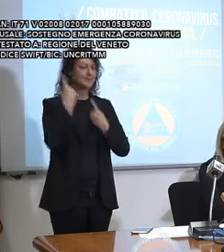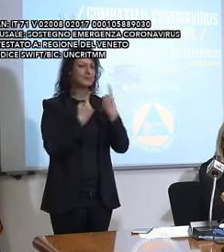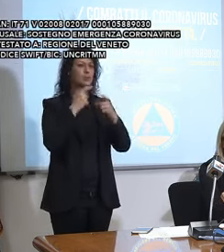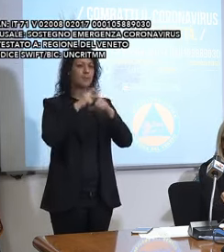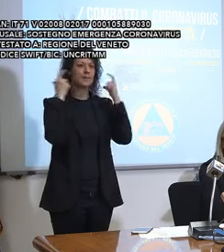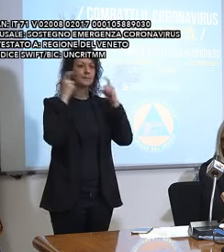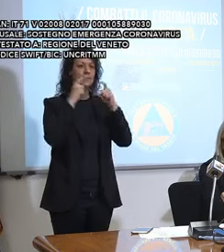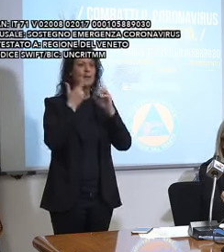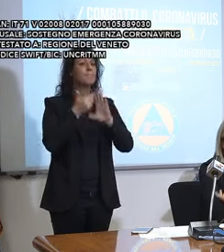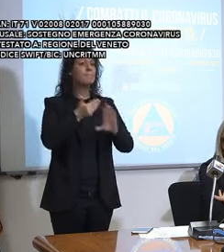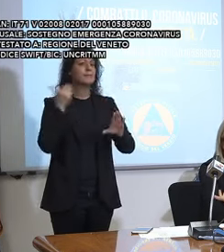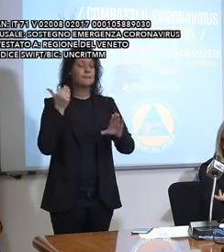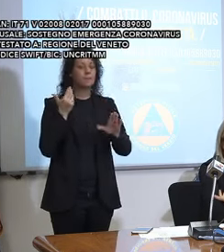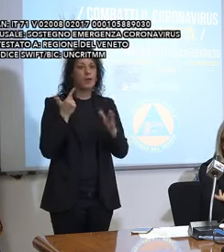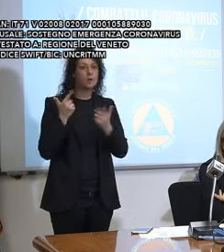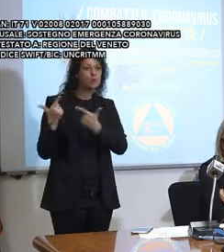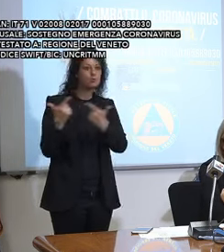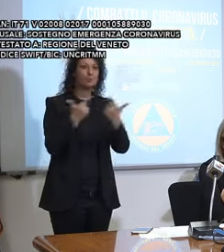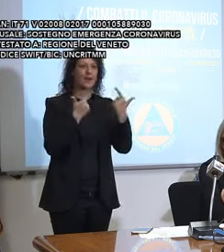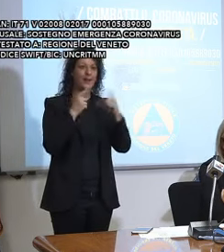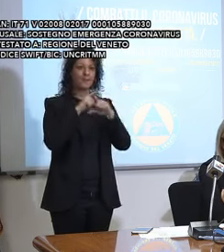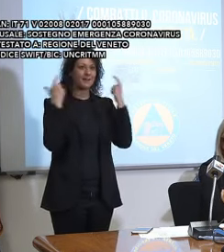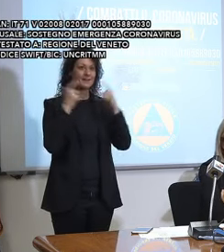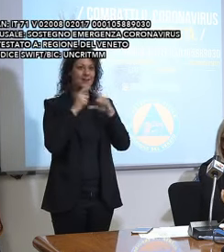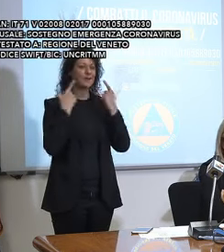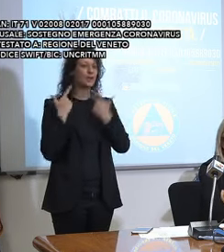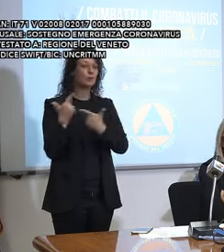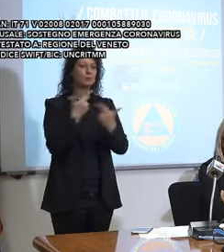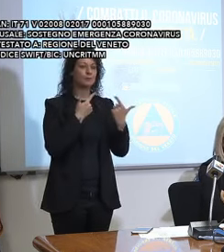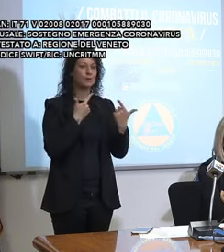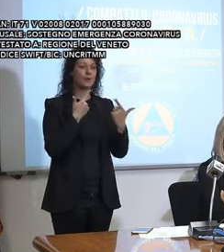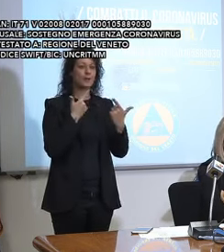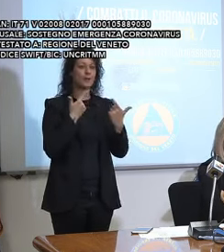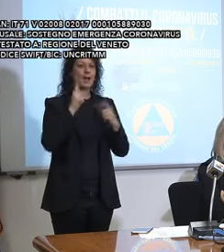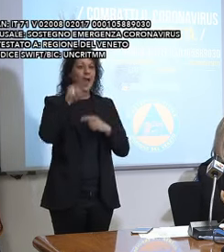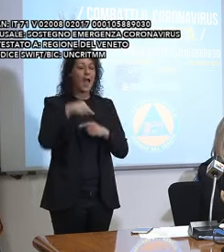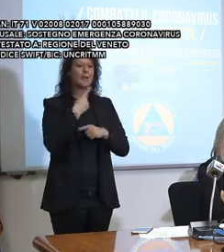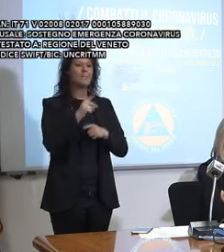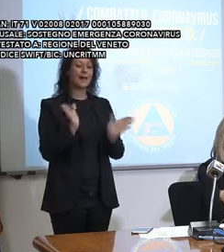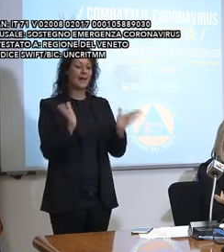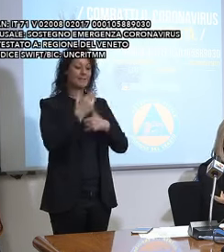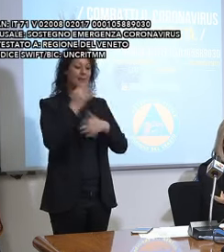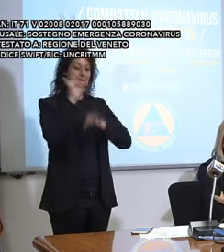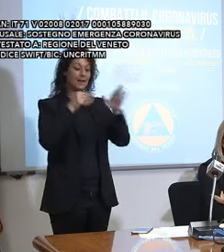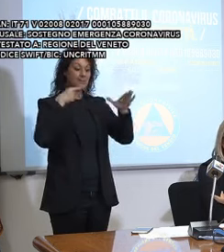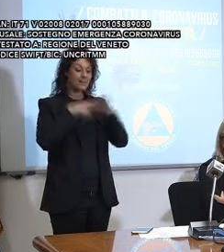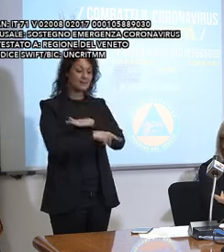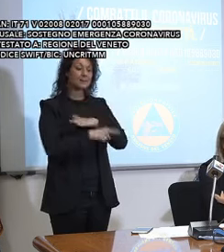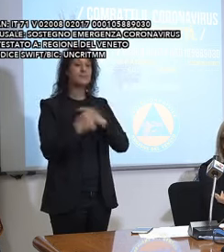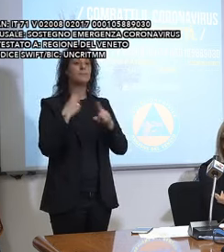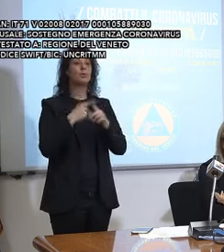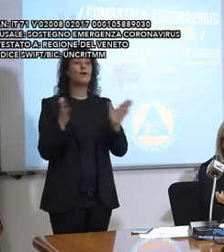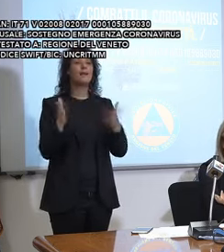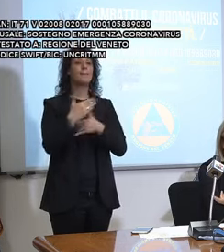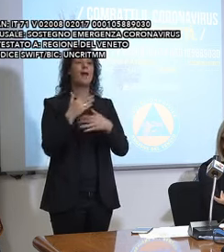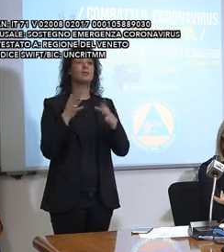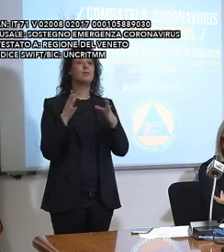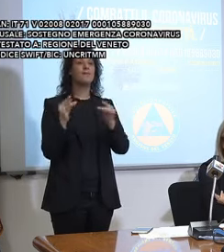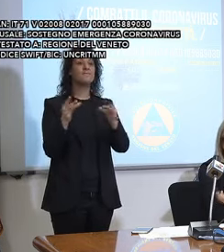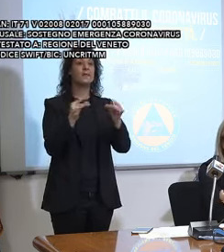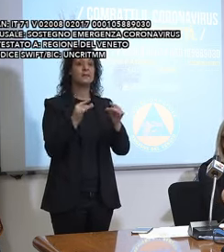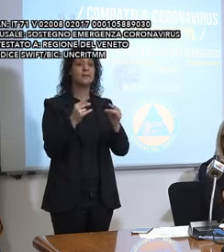noi non riuscivamo a trovare mascherine neanche per i reparti di terapia intensiva e di malattie infettive. Questa è la